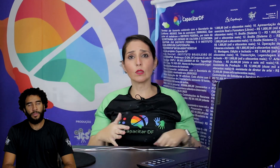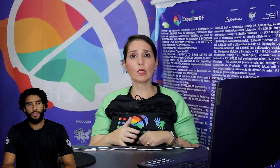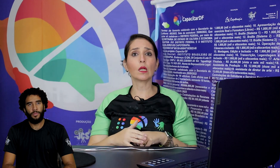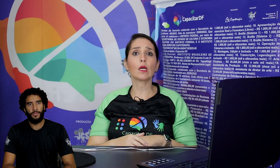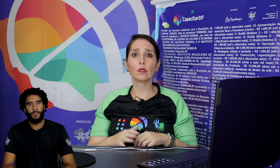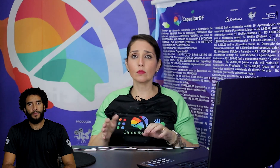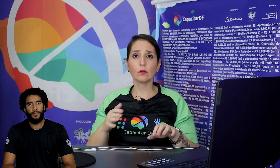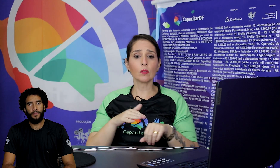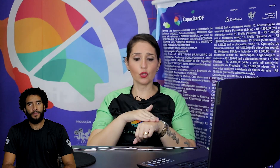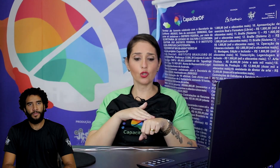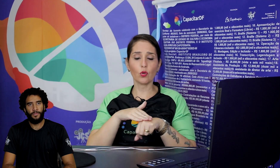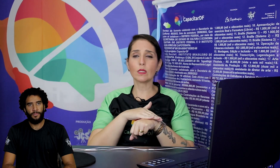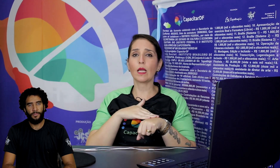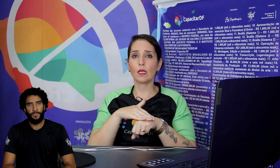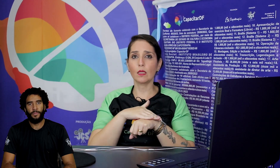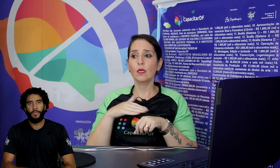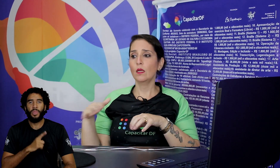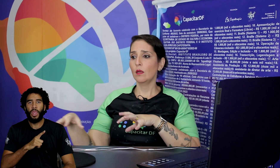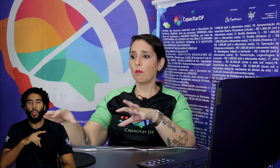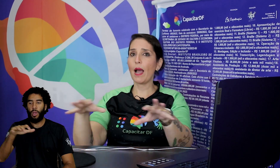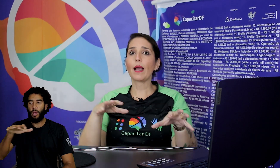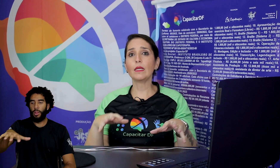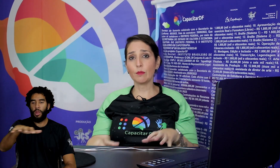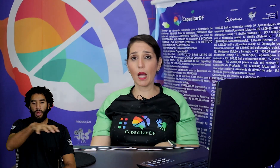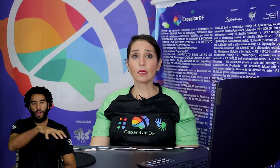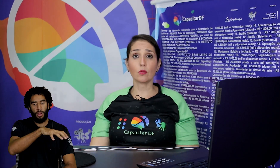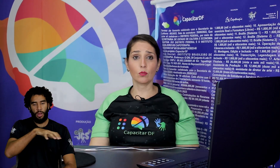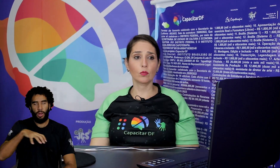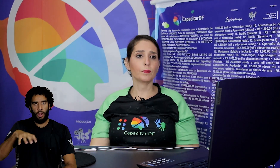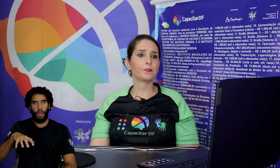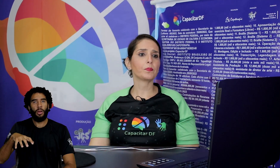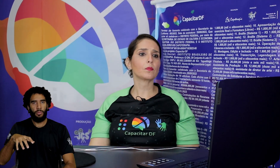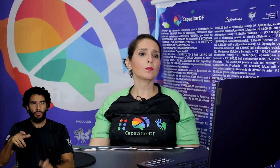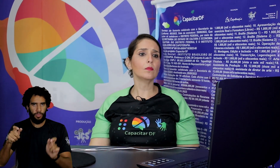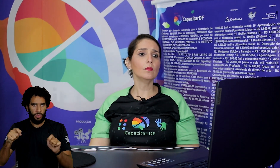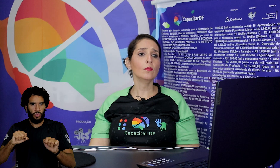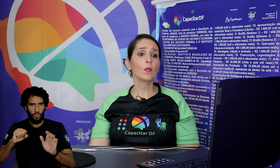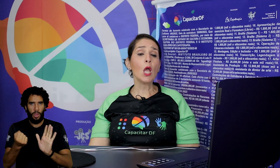fulano, com ciclano. Então, a gente consegue marcar espaço.